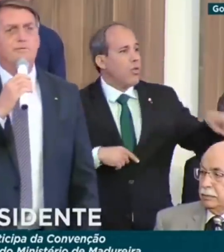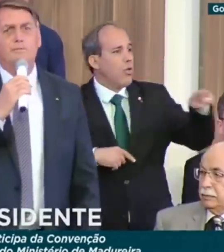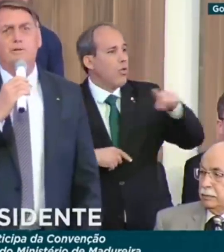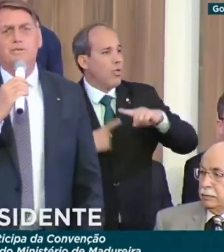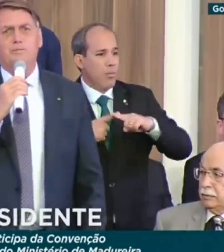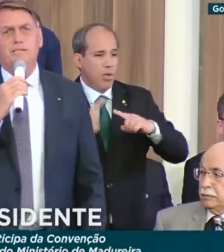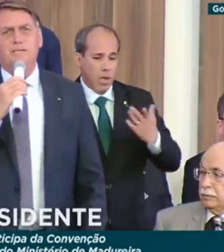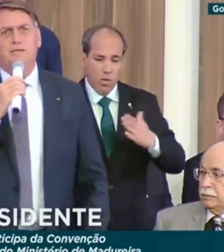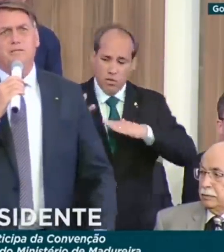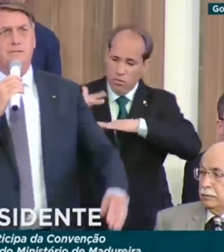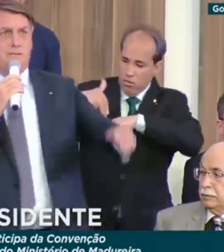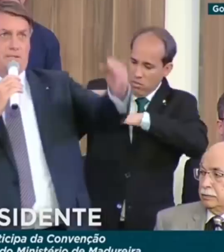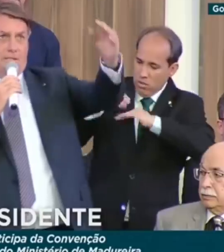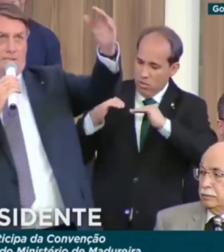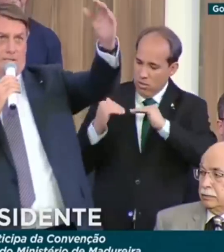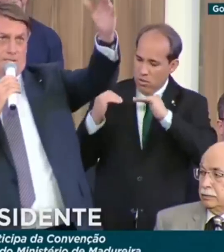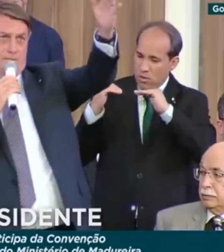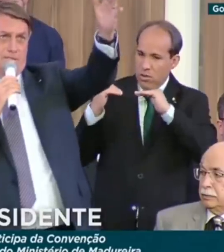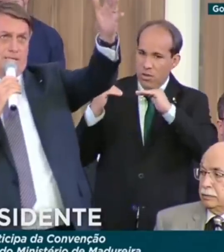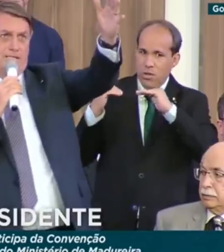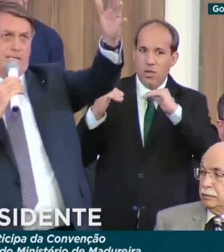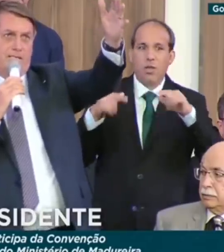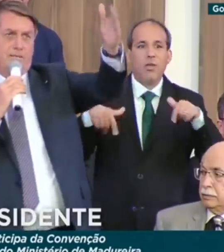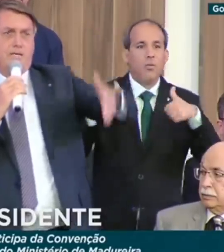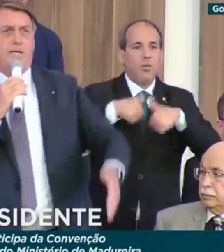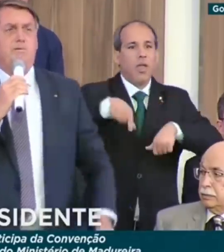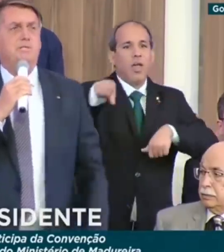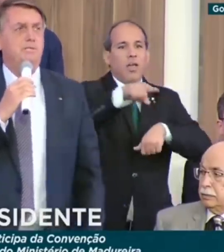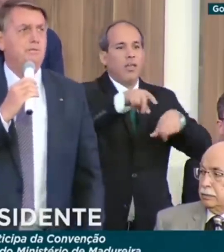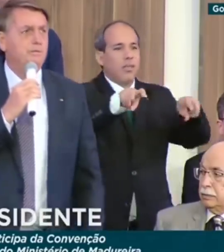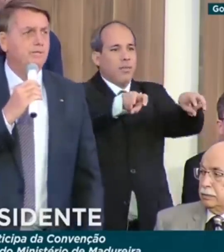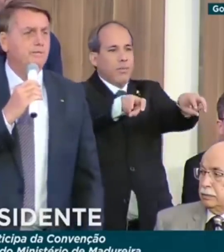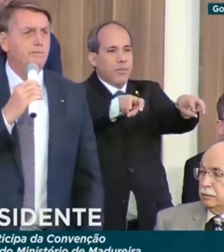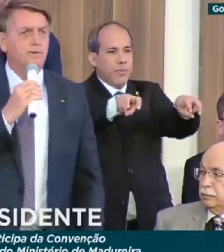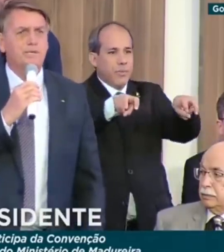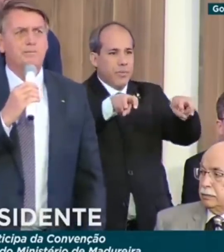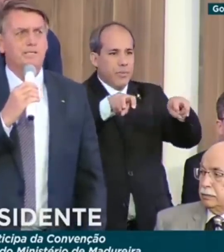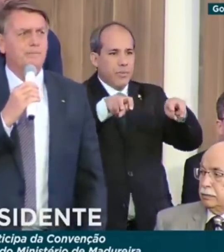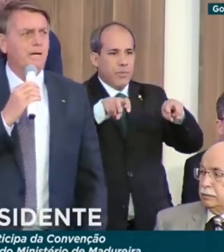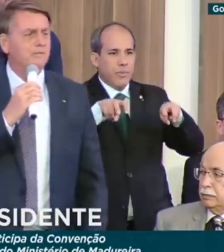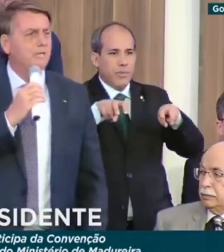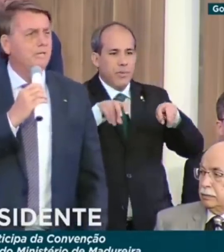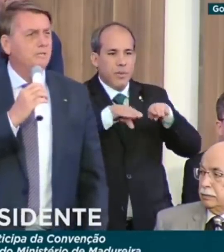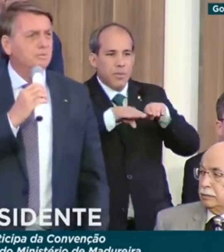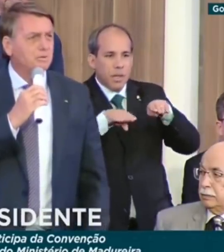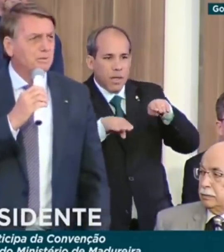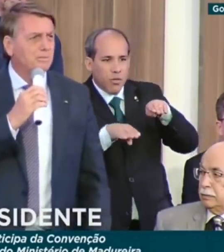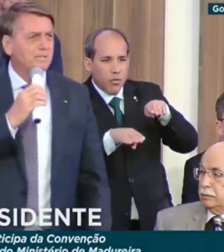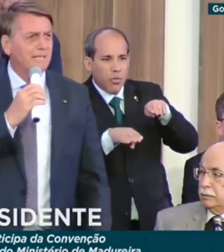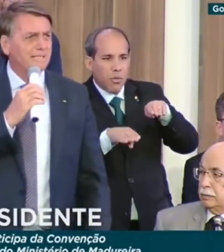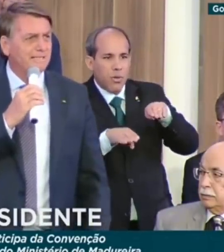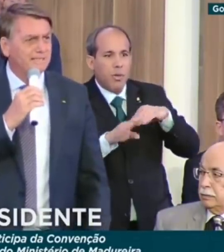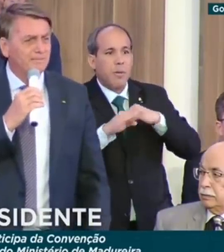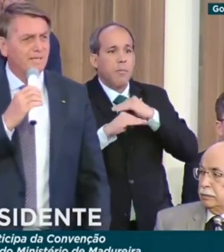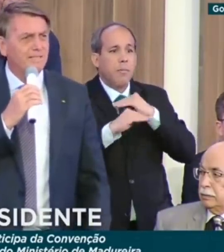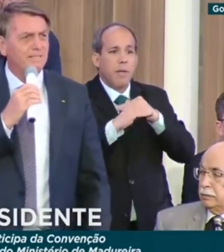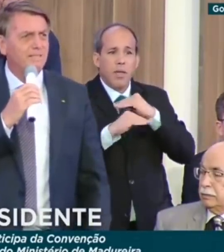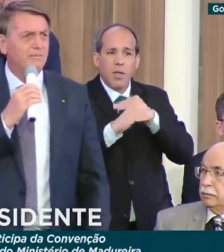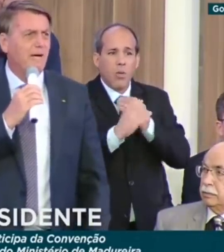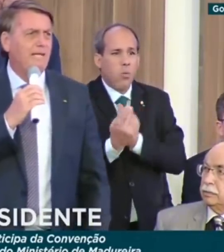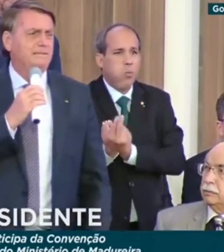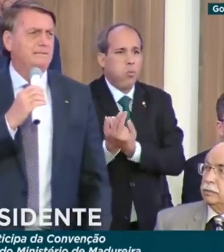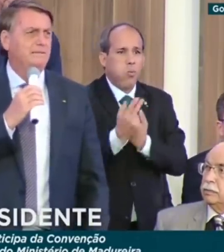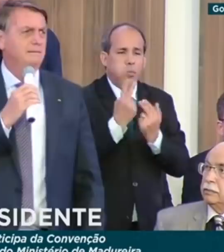no nível um pouquinho mais alto, e vocês aí é que eu estou no nível um pouquinho mais baixo. Somos